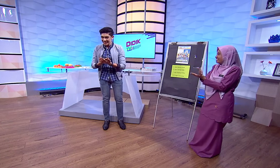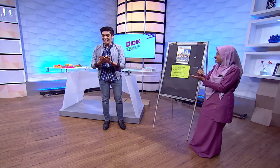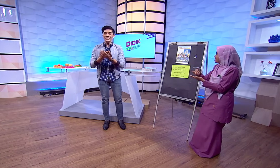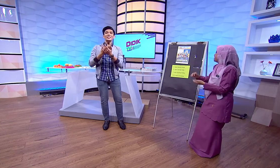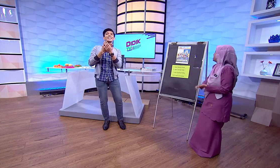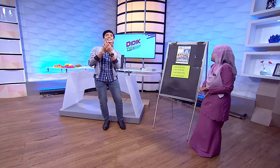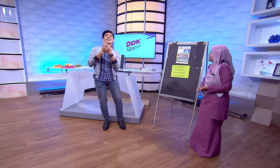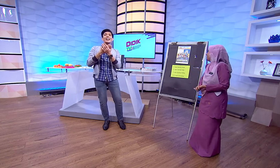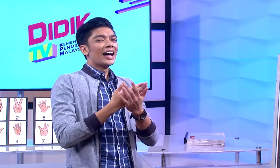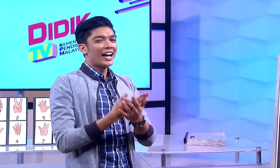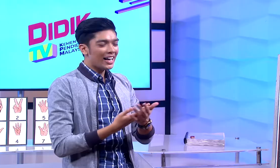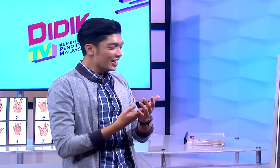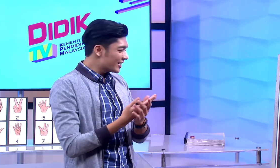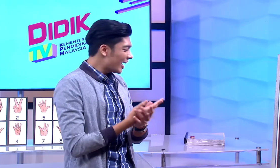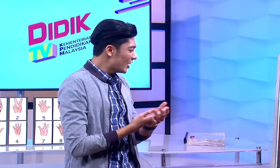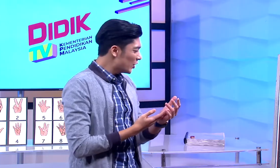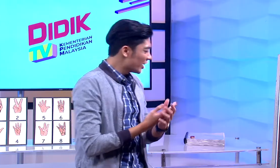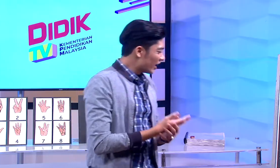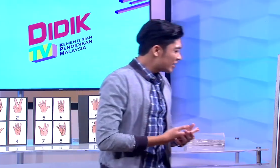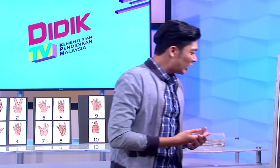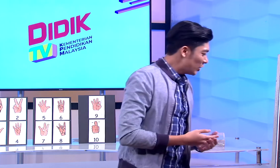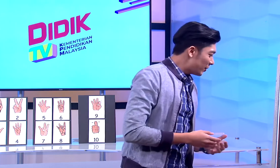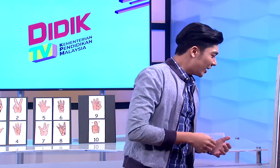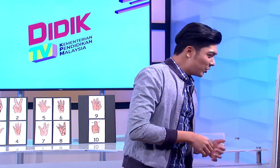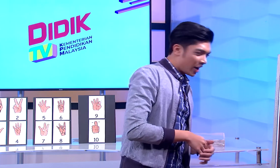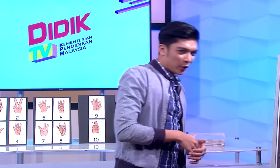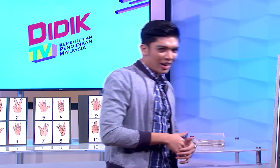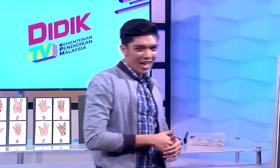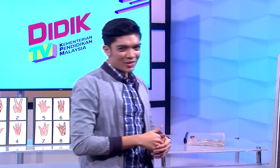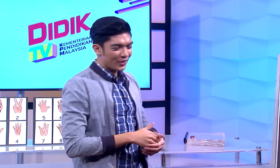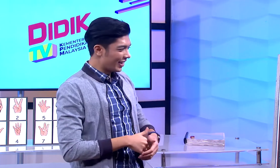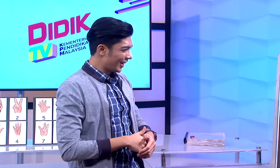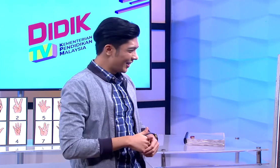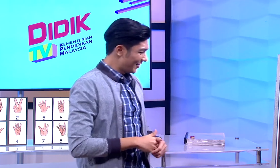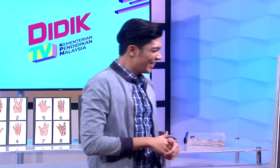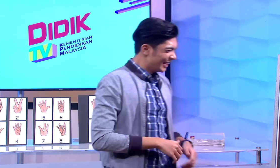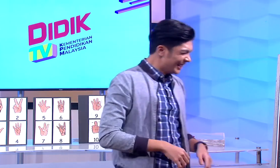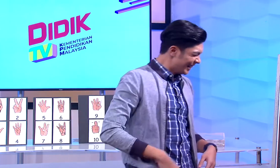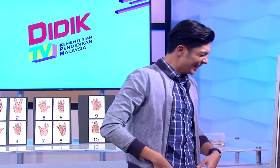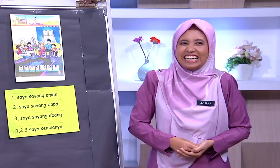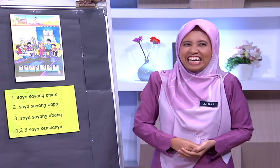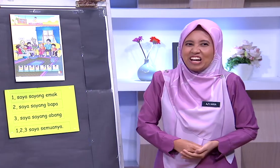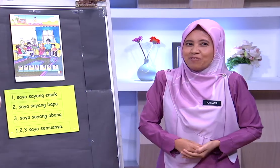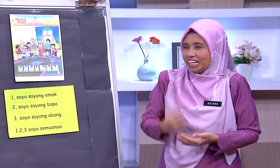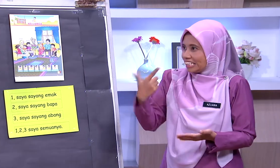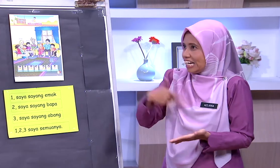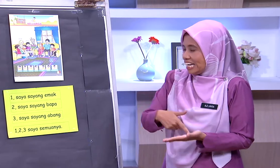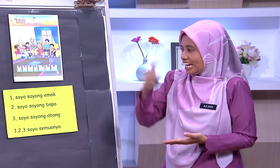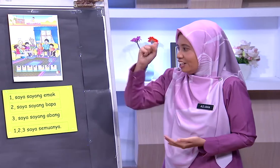itunya Aceh calon-calon bagi laguan Oke VCD Giant